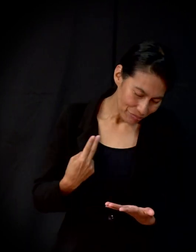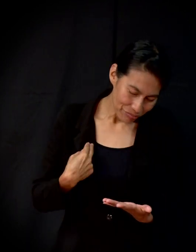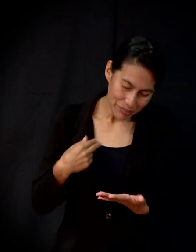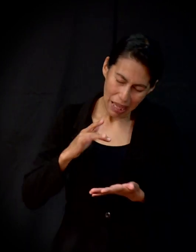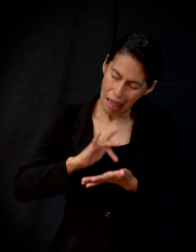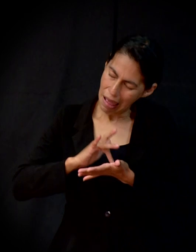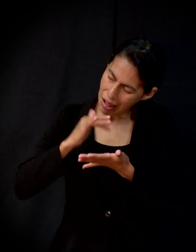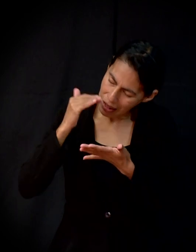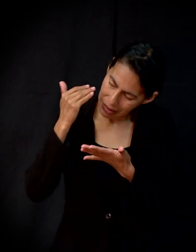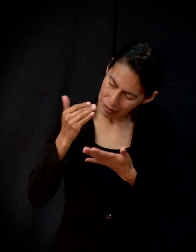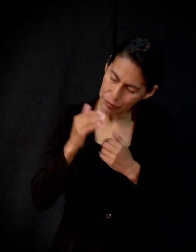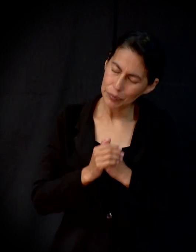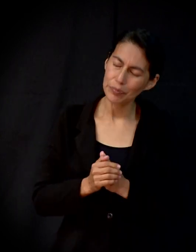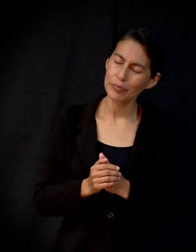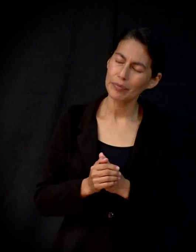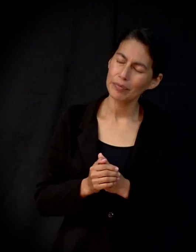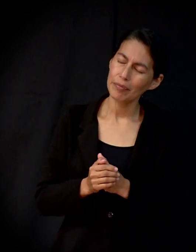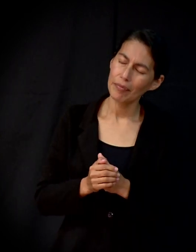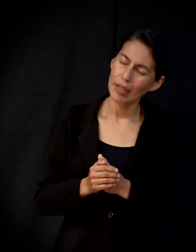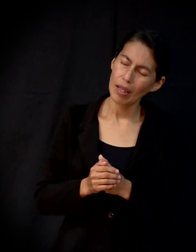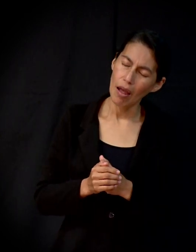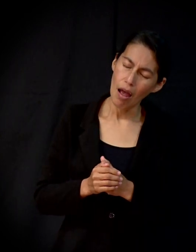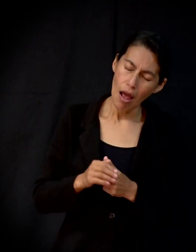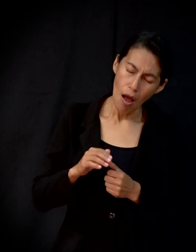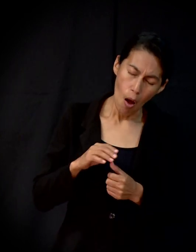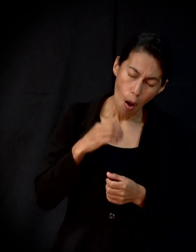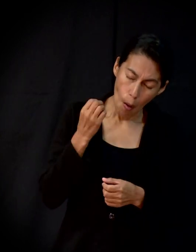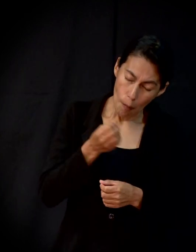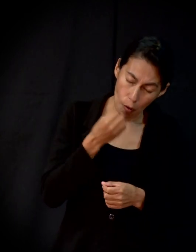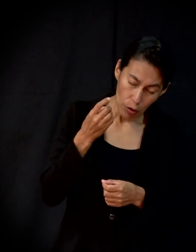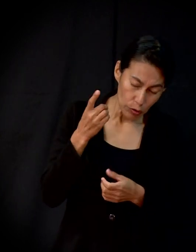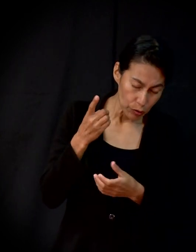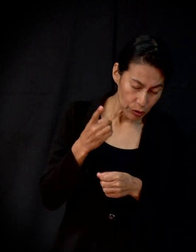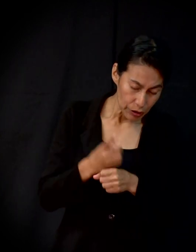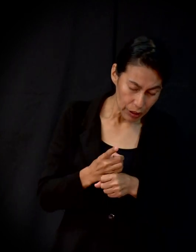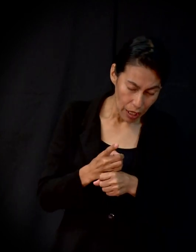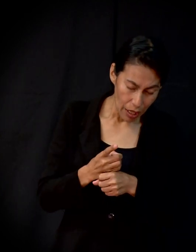de compartir con nuestro testimonio lo que